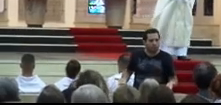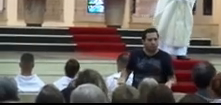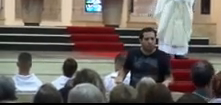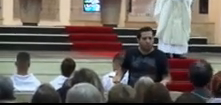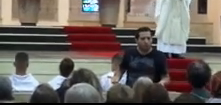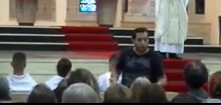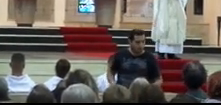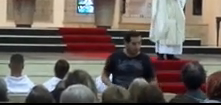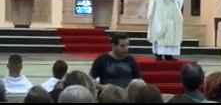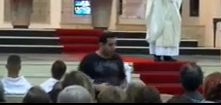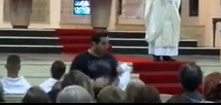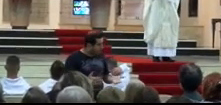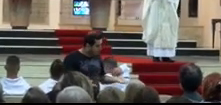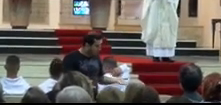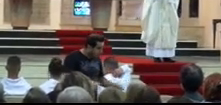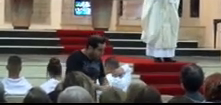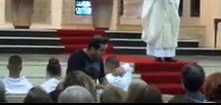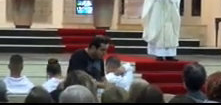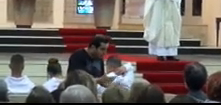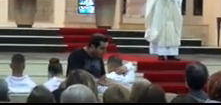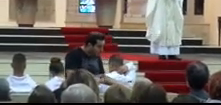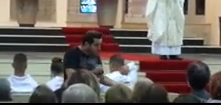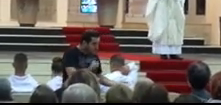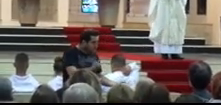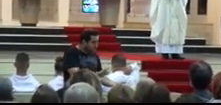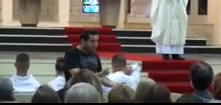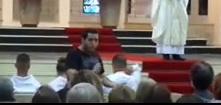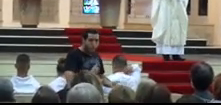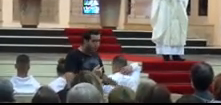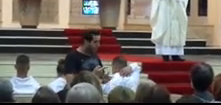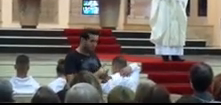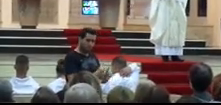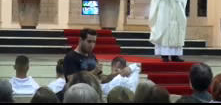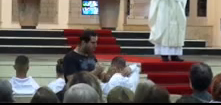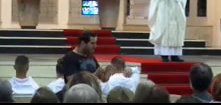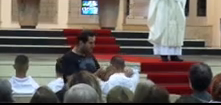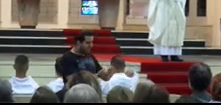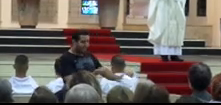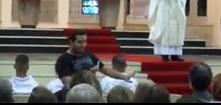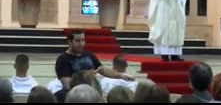os meus pés, tu não terá parte comigo.